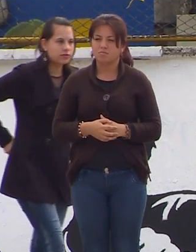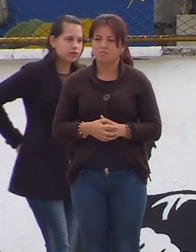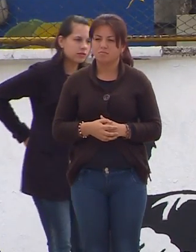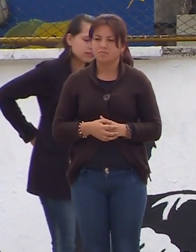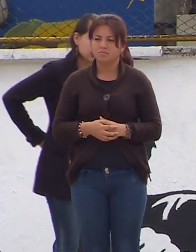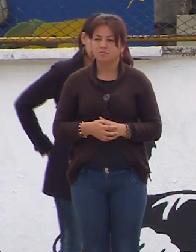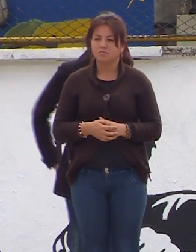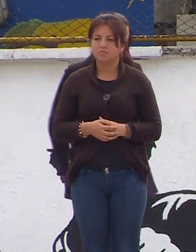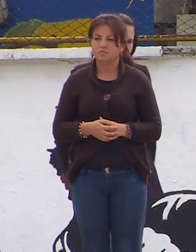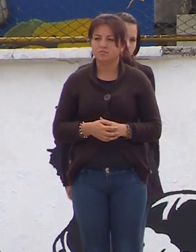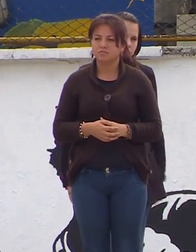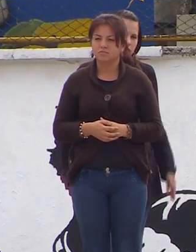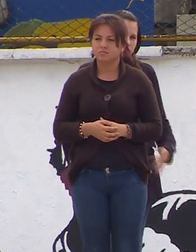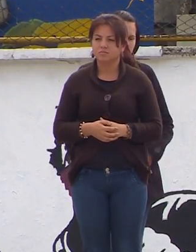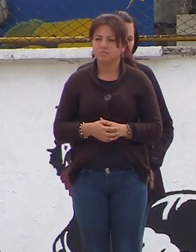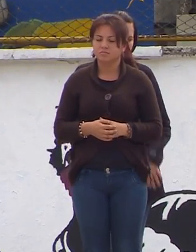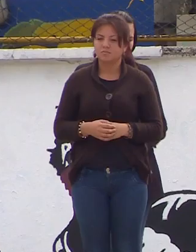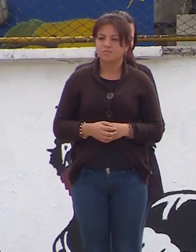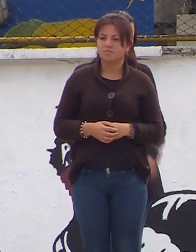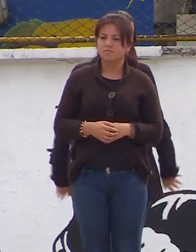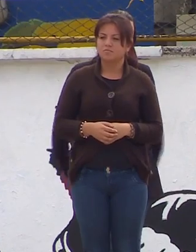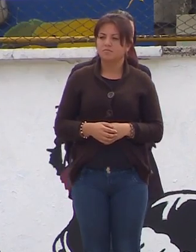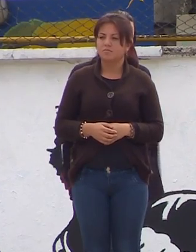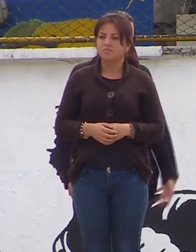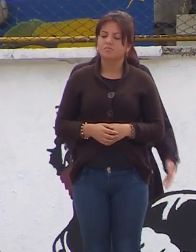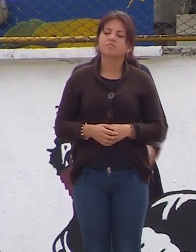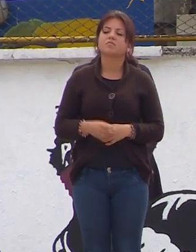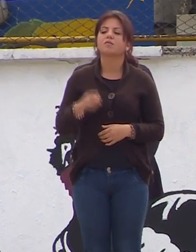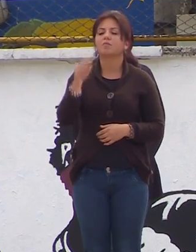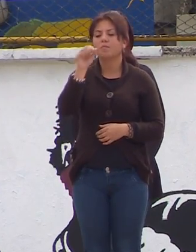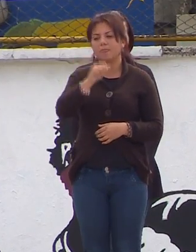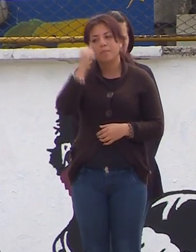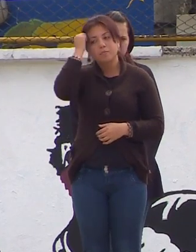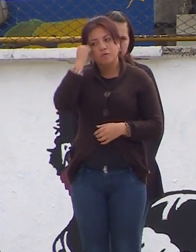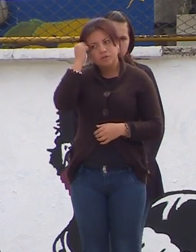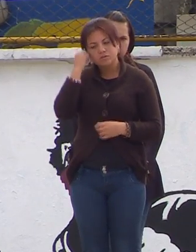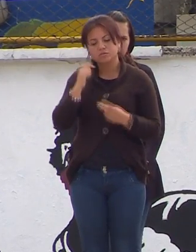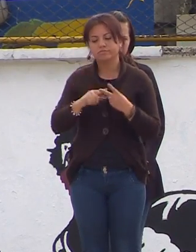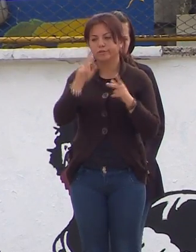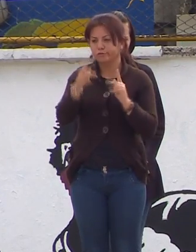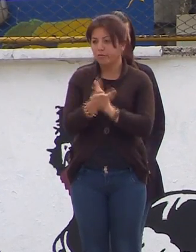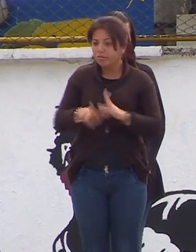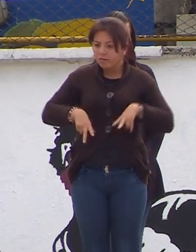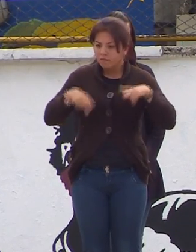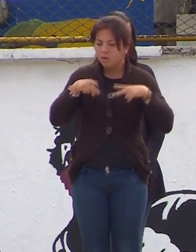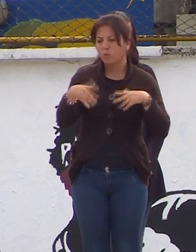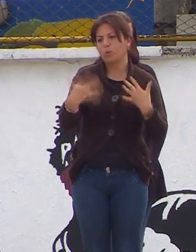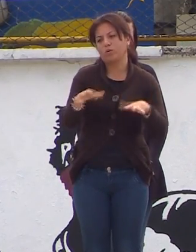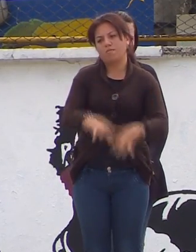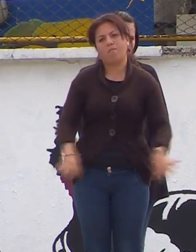estudiantes, trabajadores y profesores está por encima de todo.